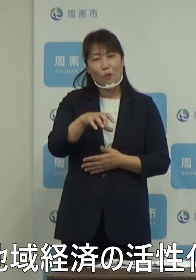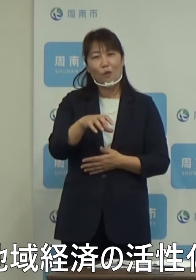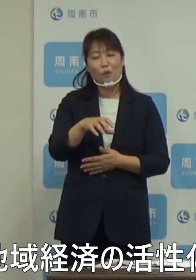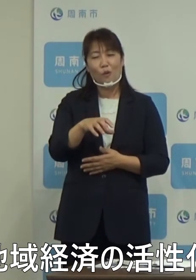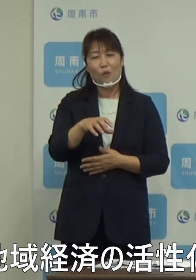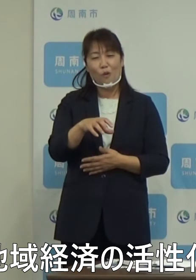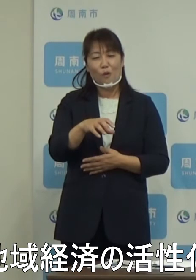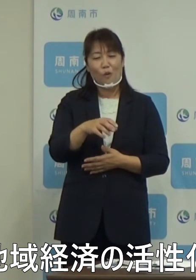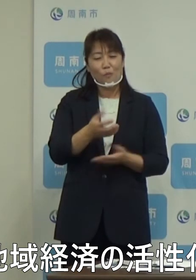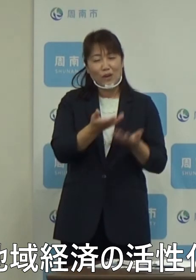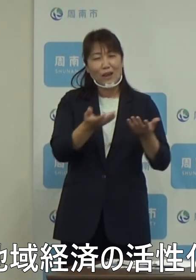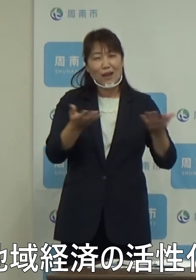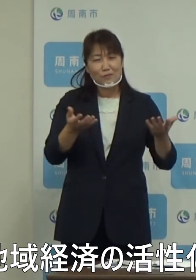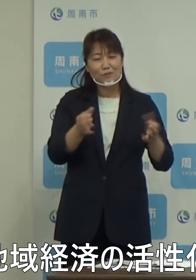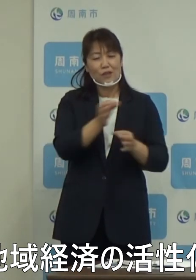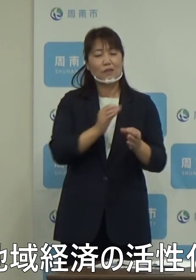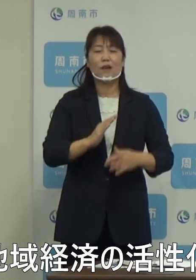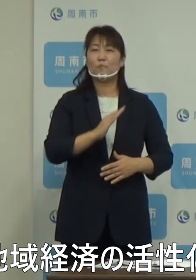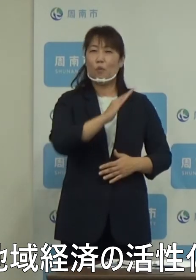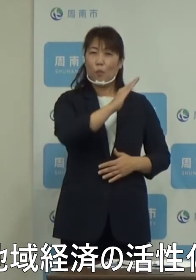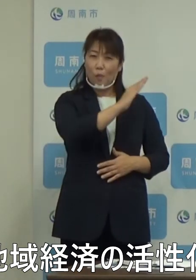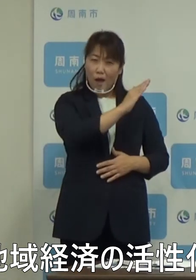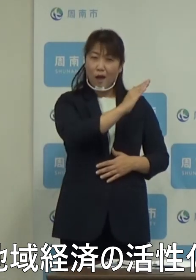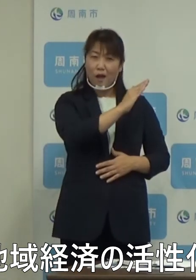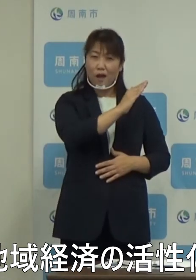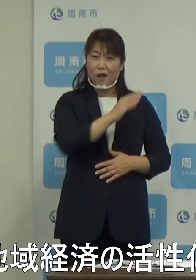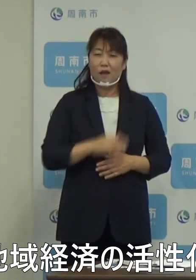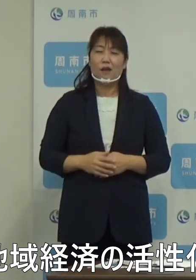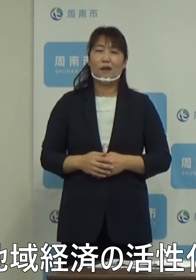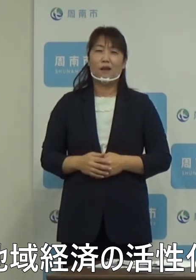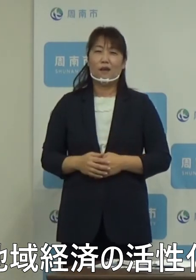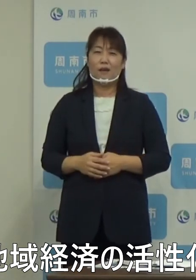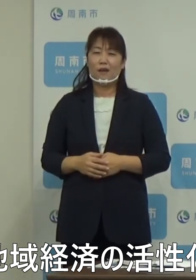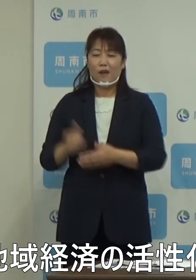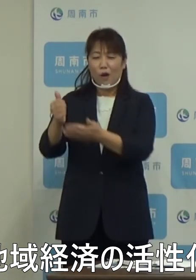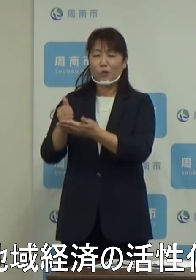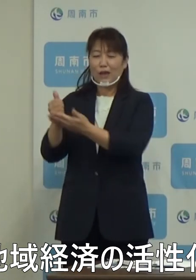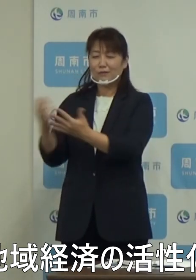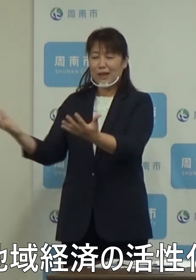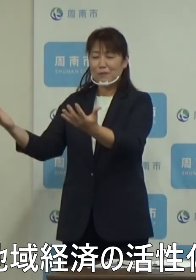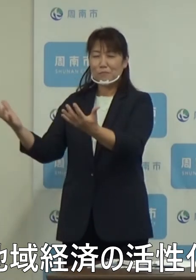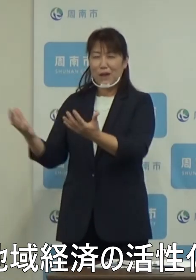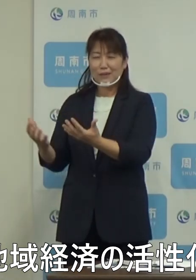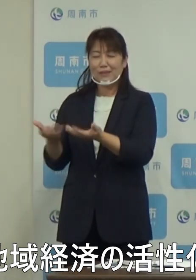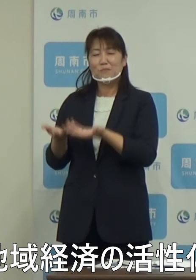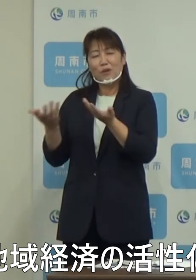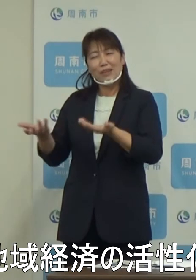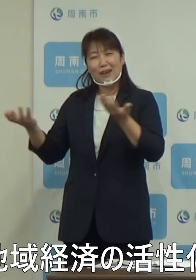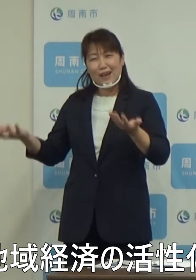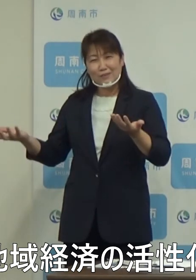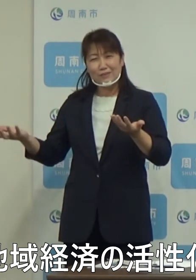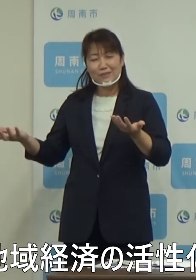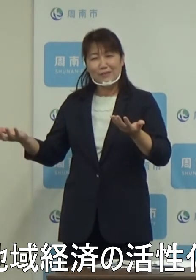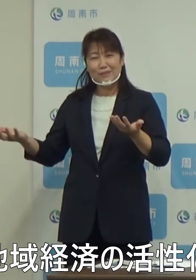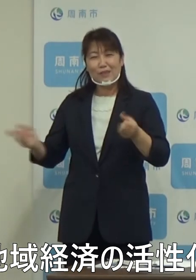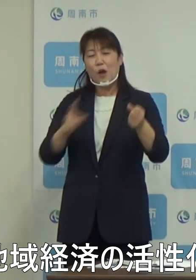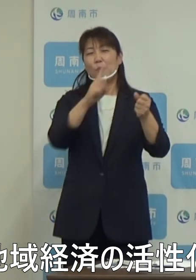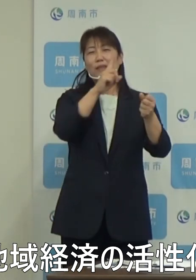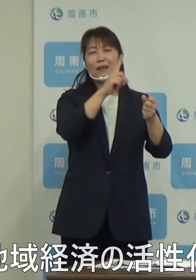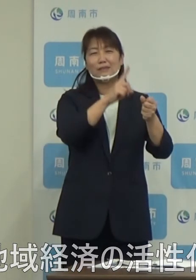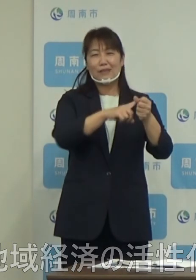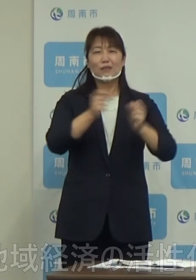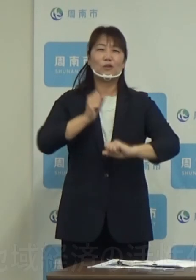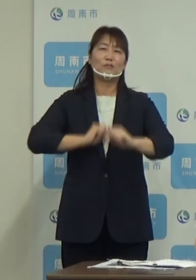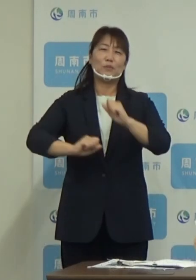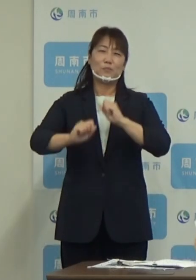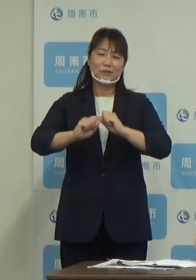人口の増加や滞在による経済効果、にぎわいの創出につながるように取り組んでまい